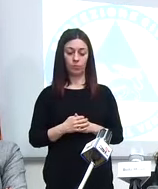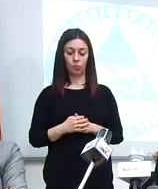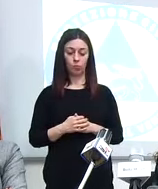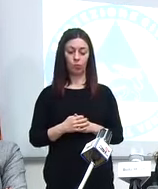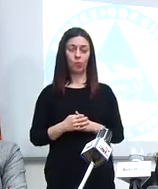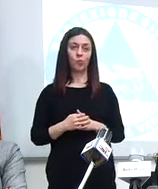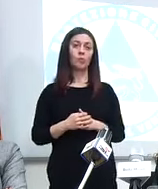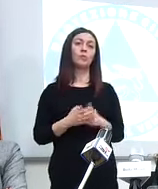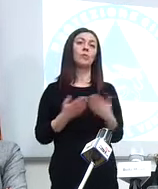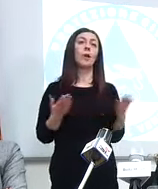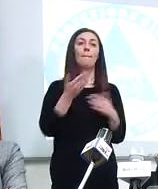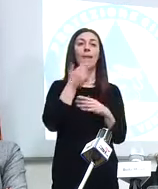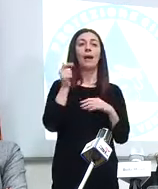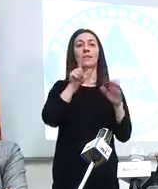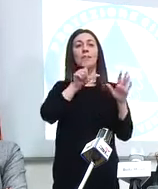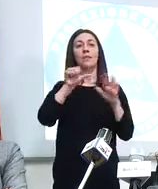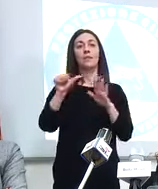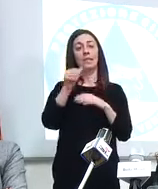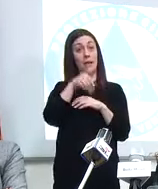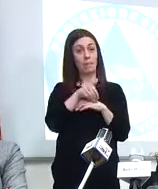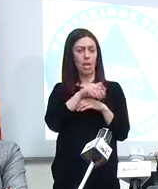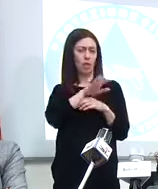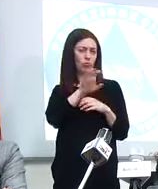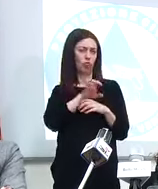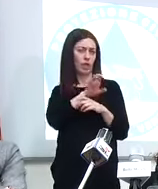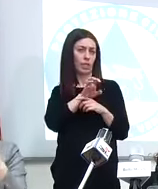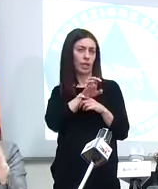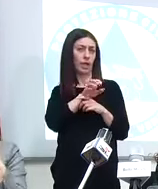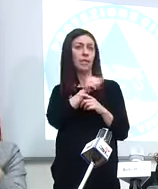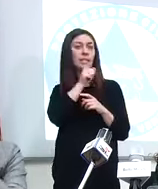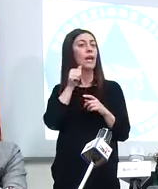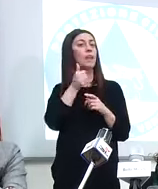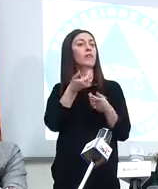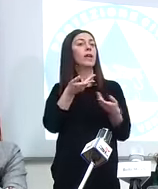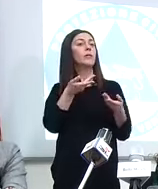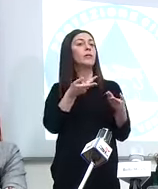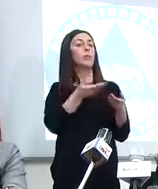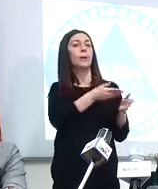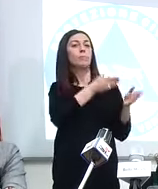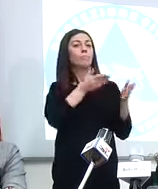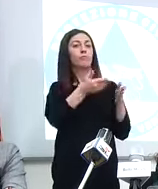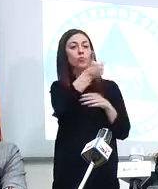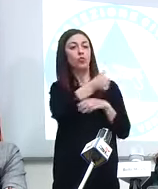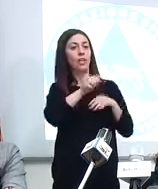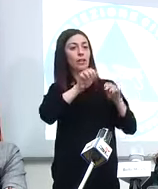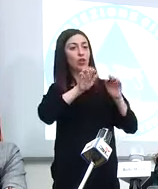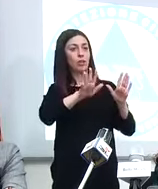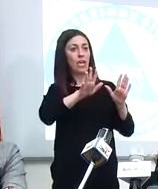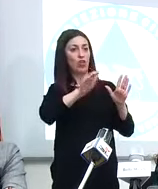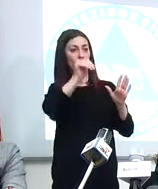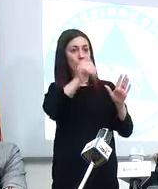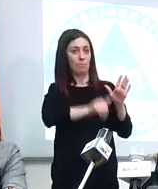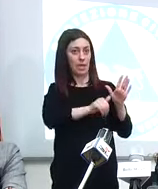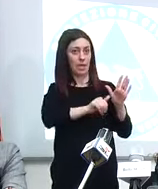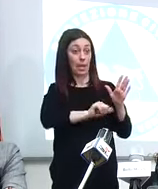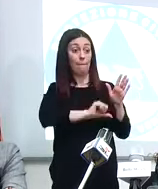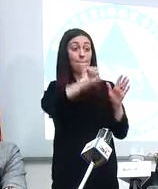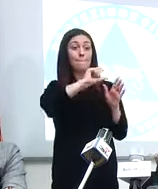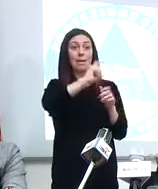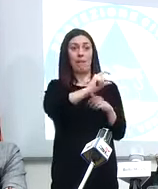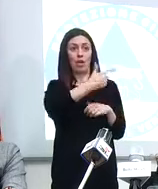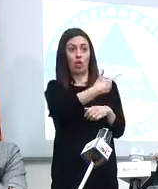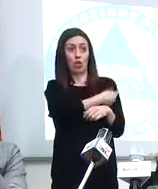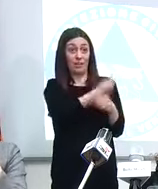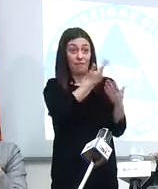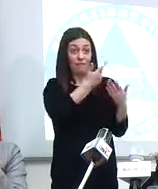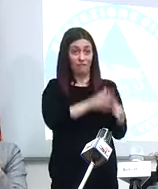Allora, ce ne mancano 76.000 all'incirca per chiudere, diciamo, i primi 110.000 che abbiamo vaccinato, circa